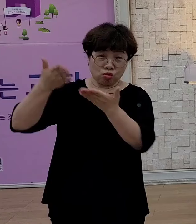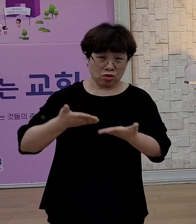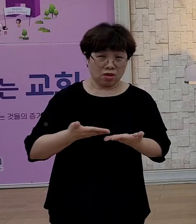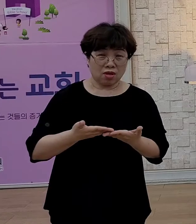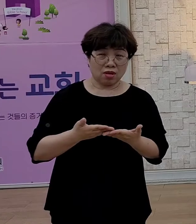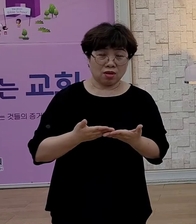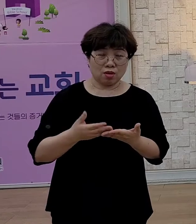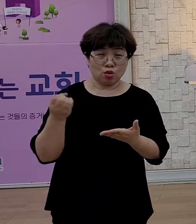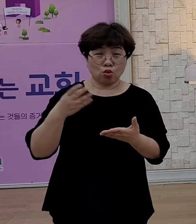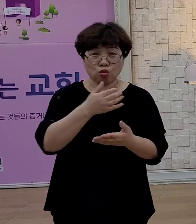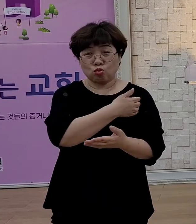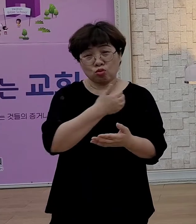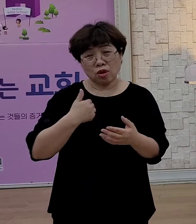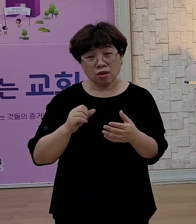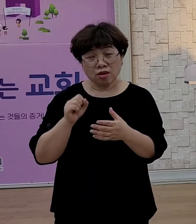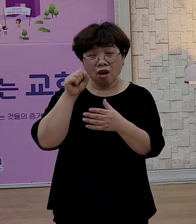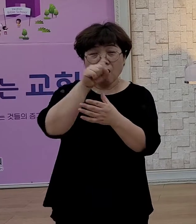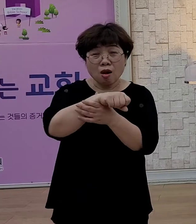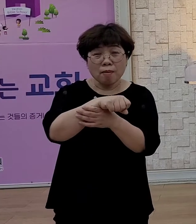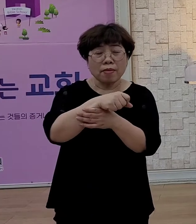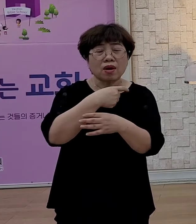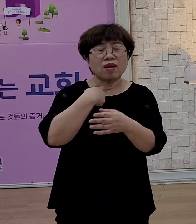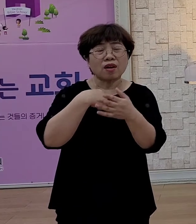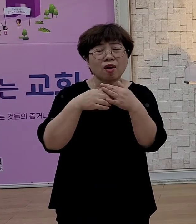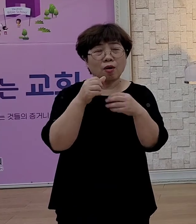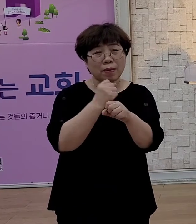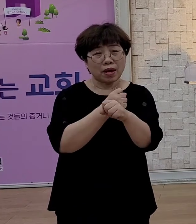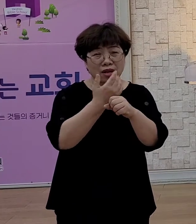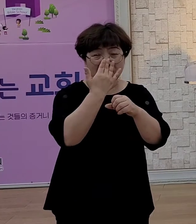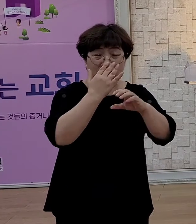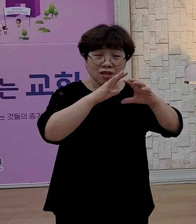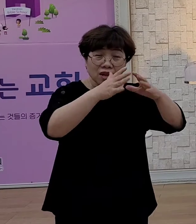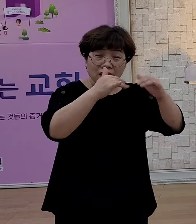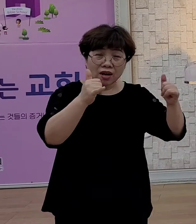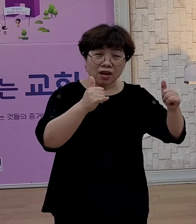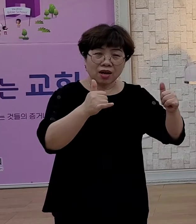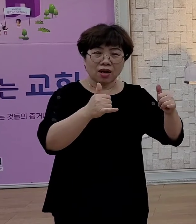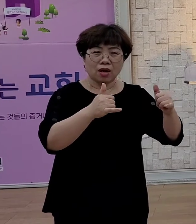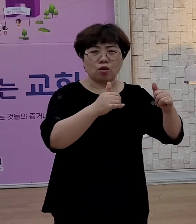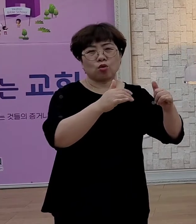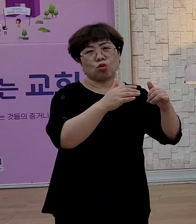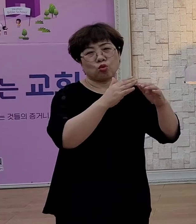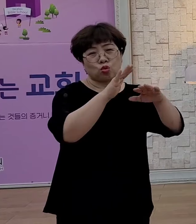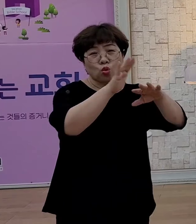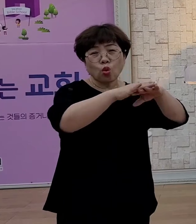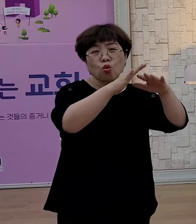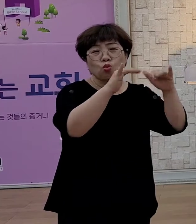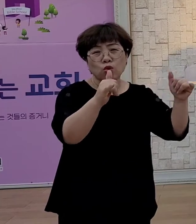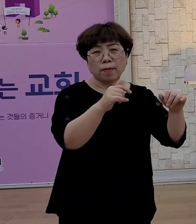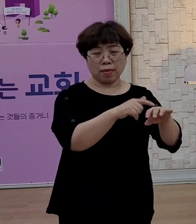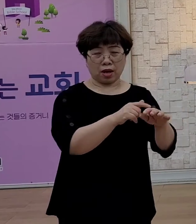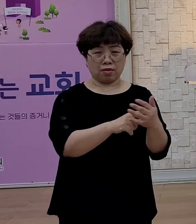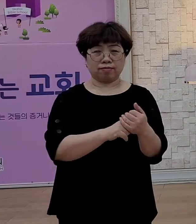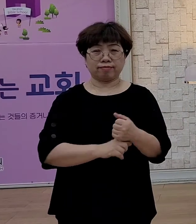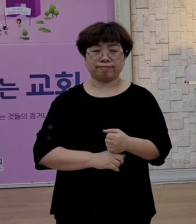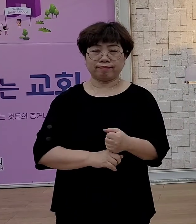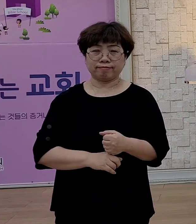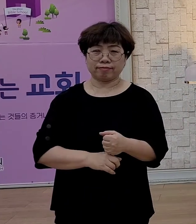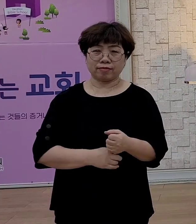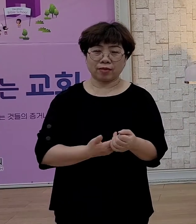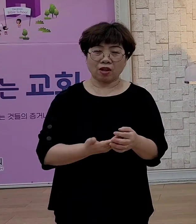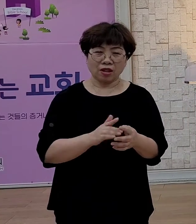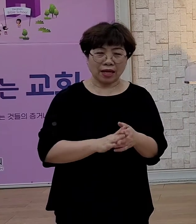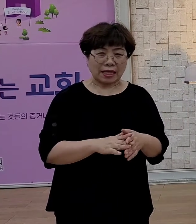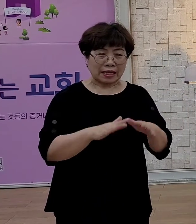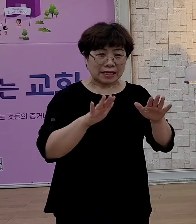맺게 하시는 이 놀라운 기적을 경험하는 이 이스라엘은, 진짜 이스라엘은 이제는 여러분 과학이 발달해가지고 이제 물도